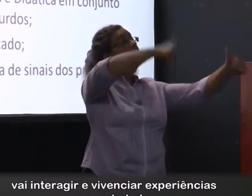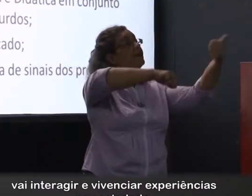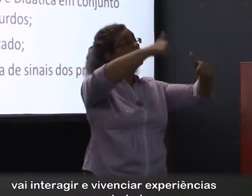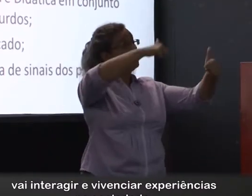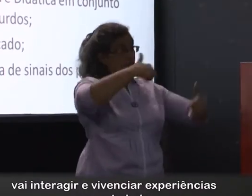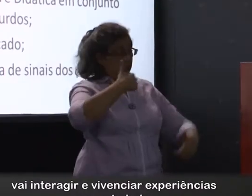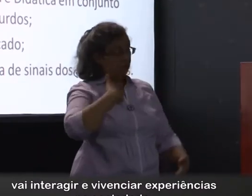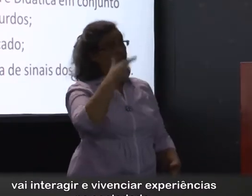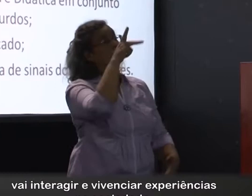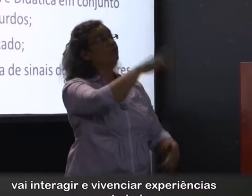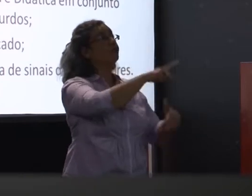na sociedade.